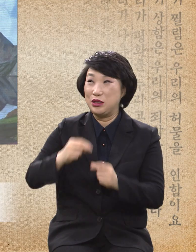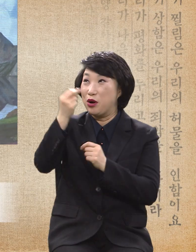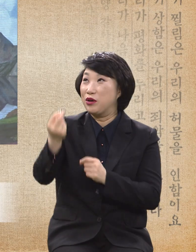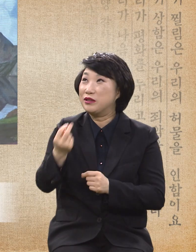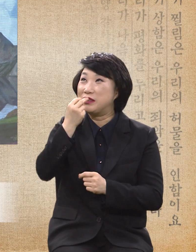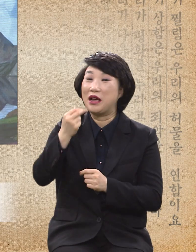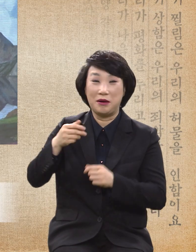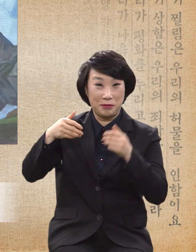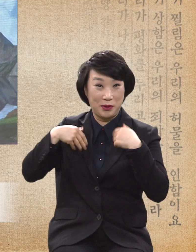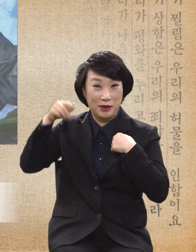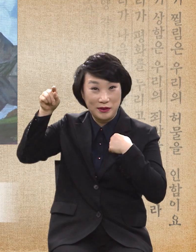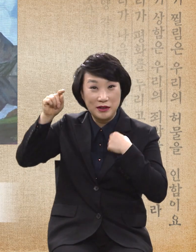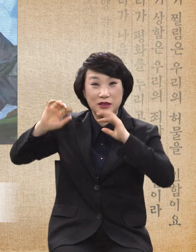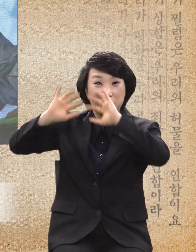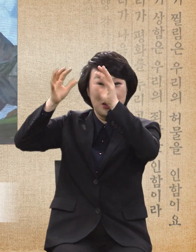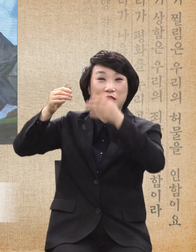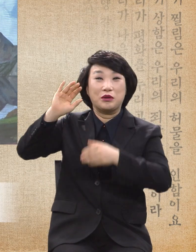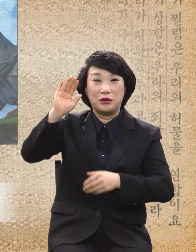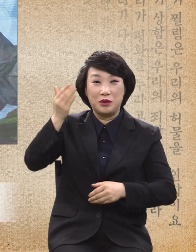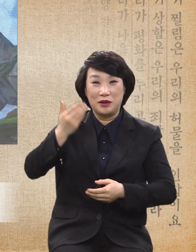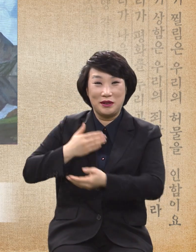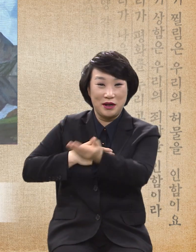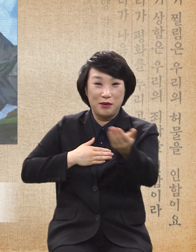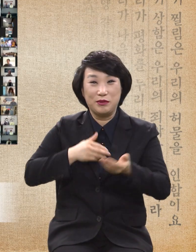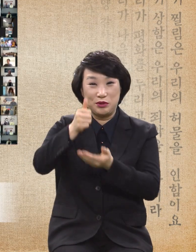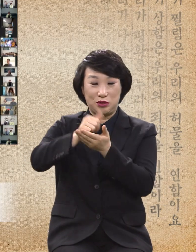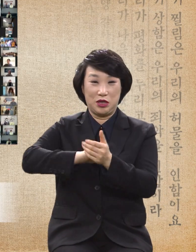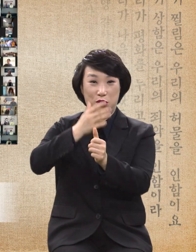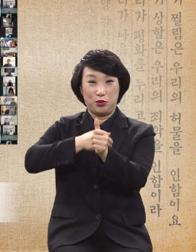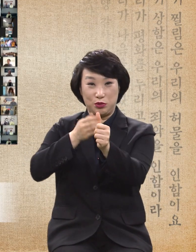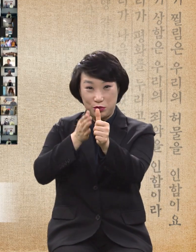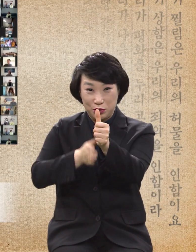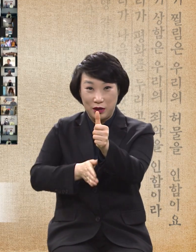영생이요, 천국이 되시기를 주님의 이름으로 축원합니다.